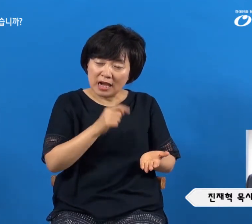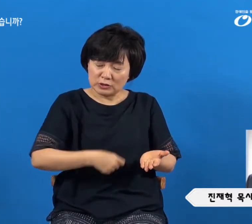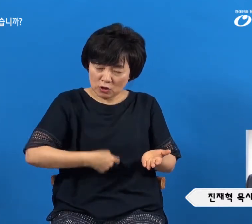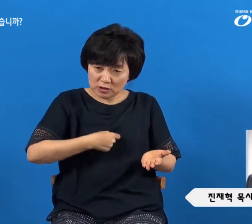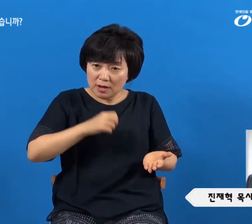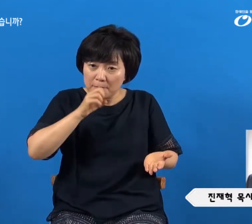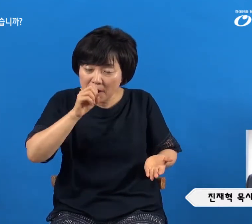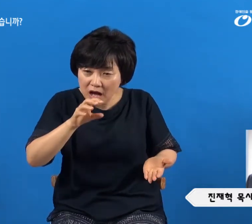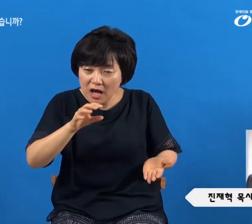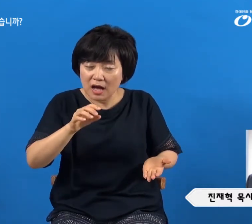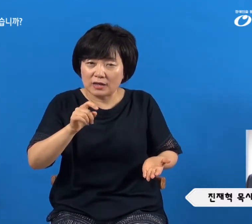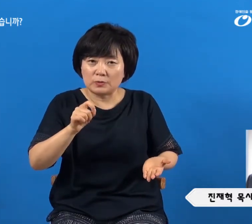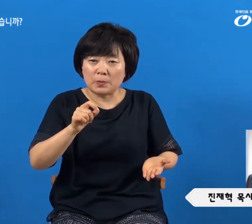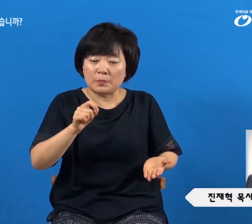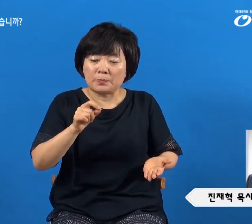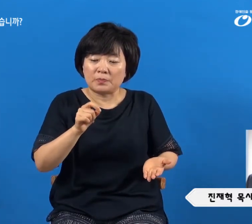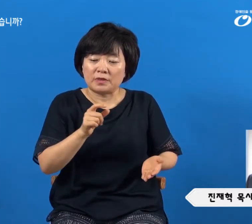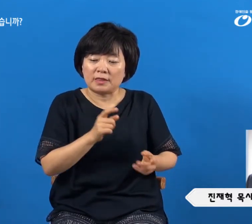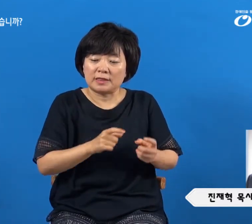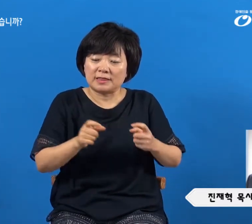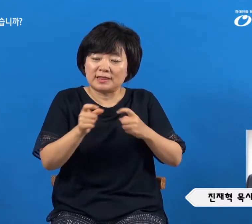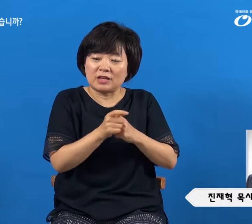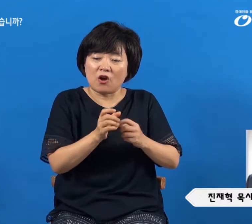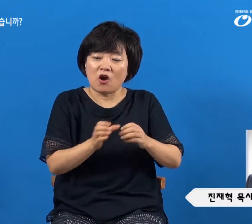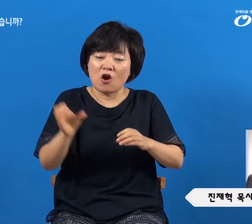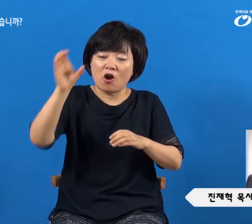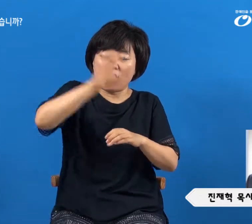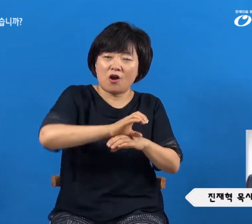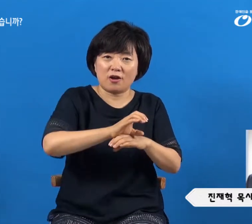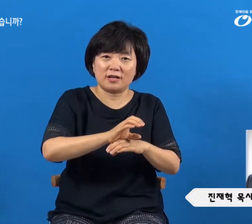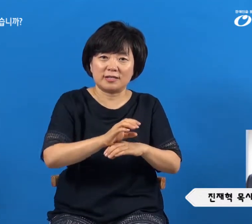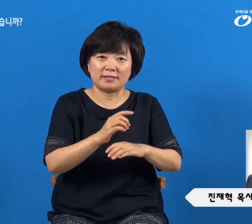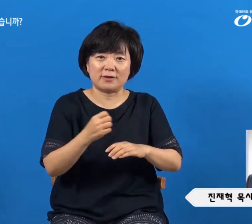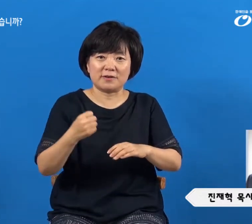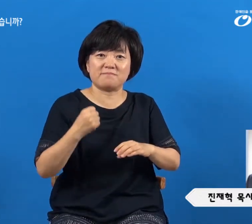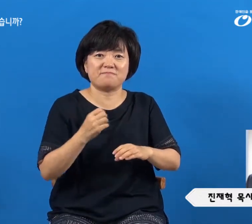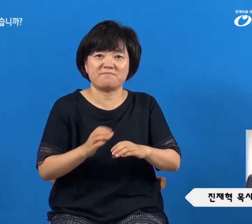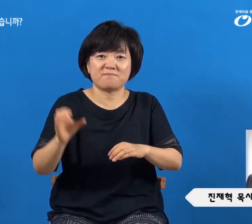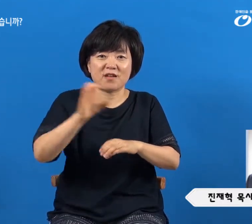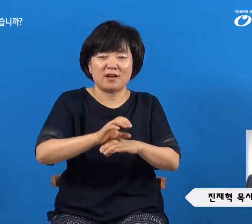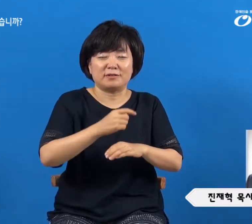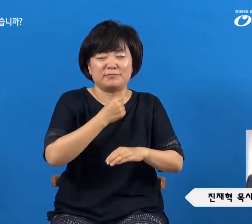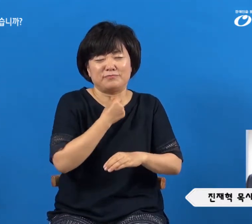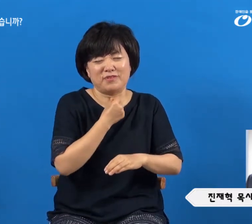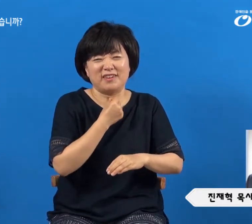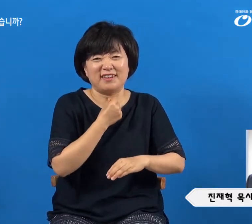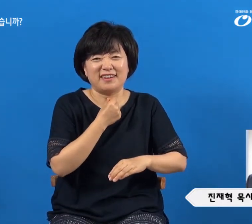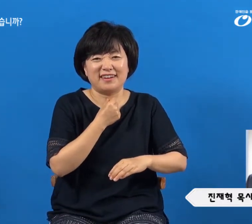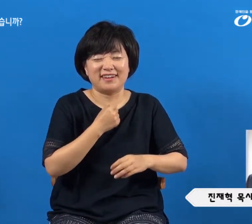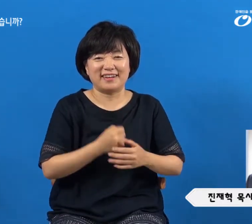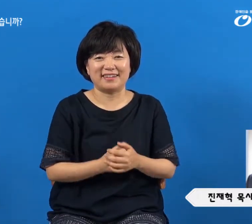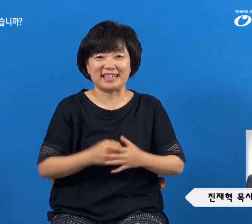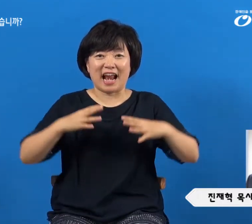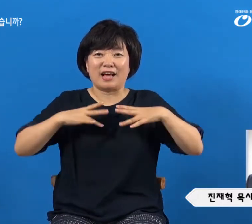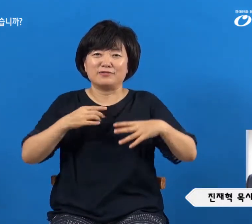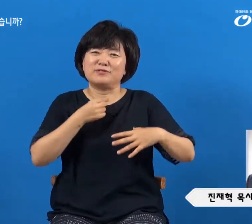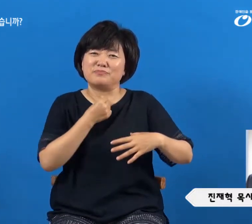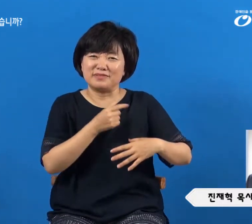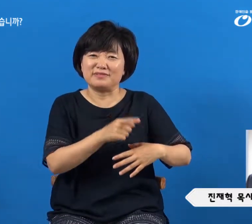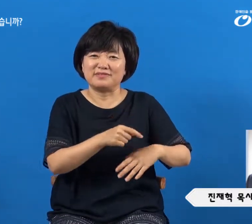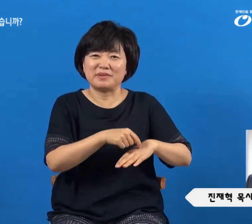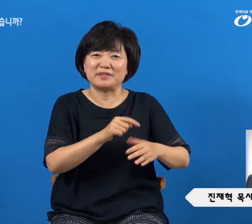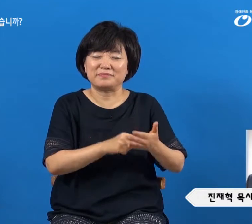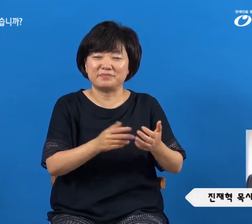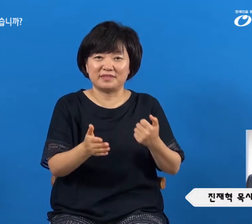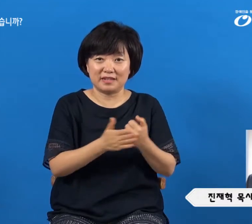때도 있습니다. 조금 더 크게, 조금 더 붙이고 싶은 마음이 들기 때문이죠. 우리는 우리